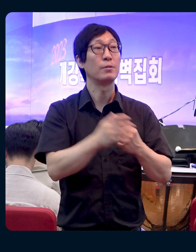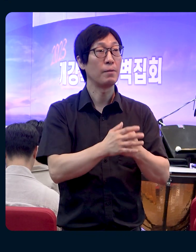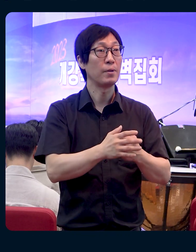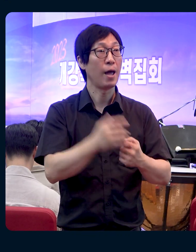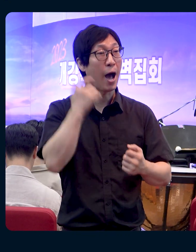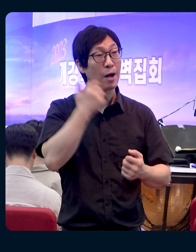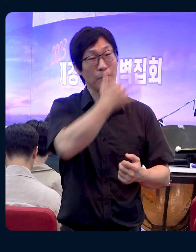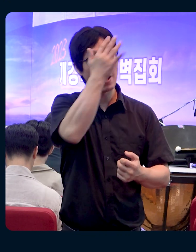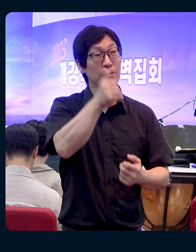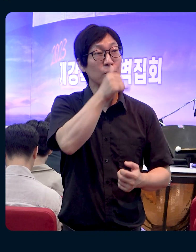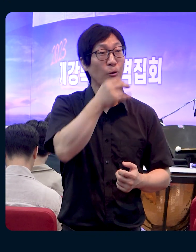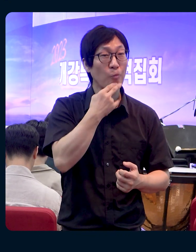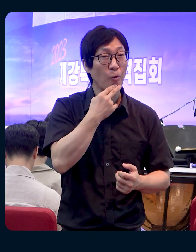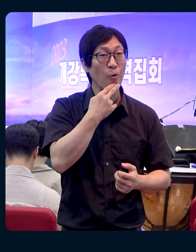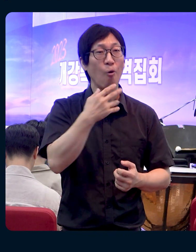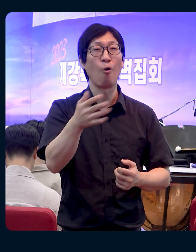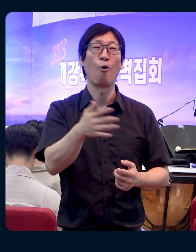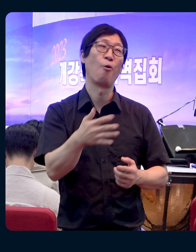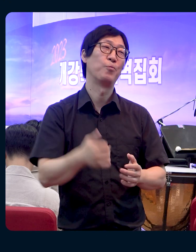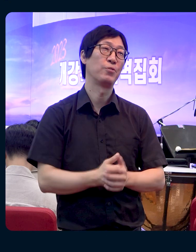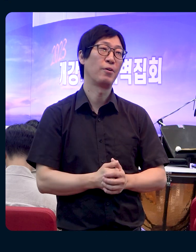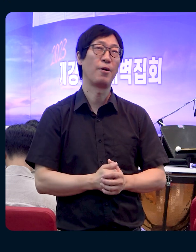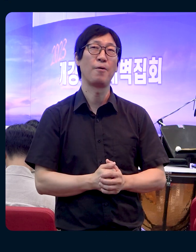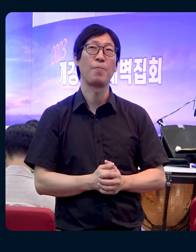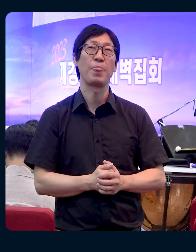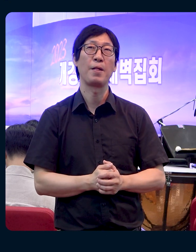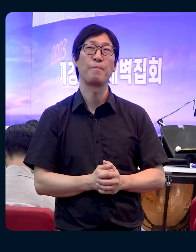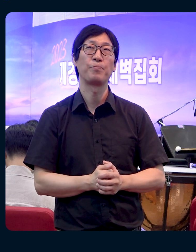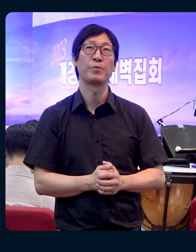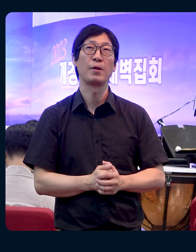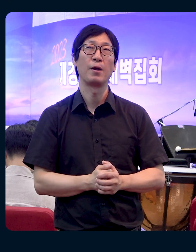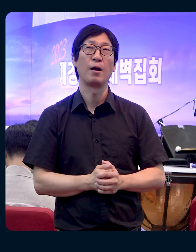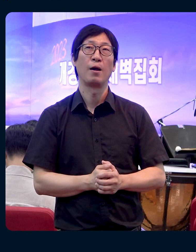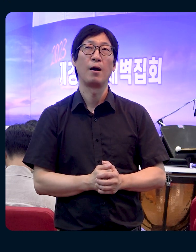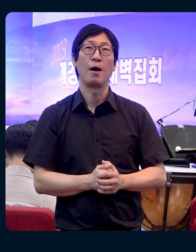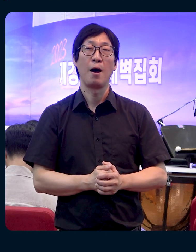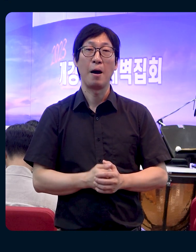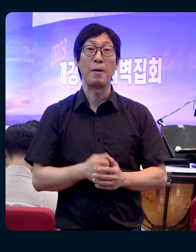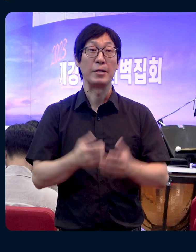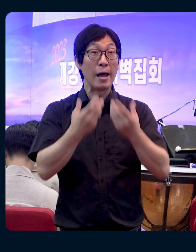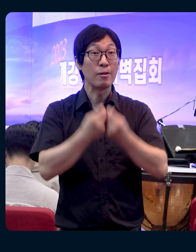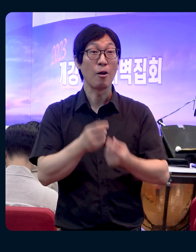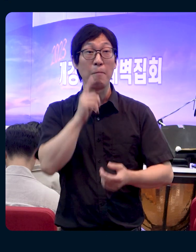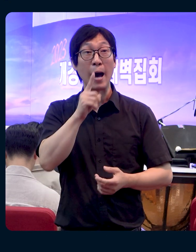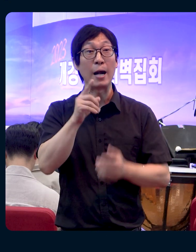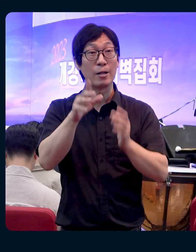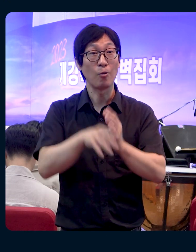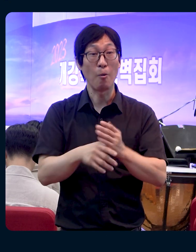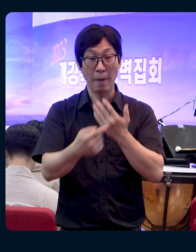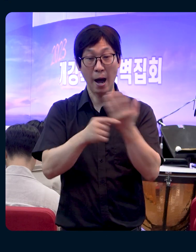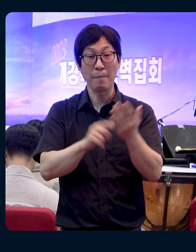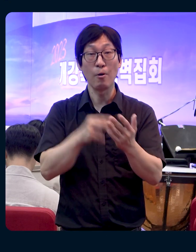수 없어요. 말도 그렇고요, 말도 마음이 안 들어가면 아름답지 않잖아요.